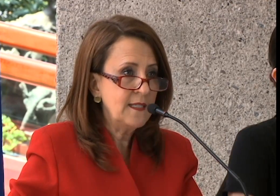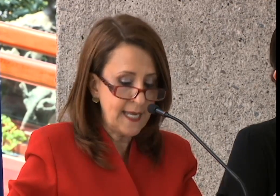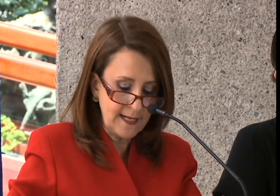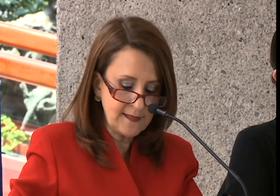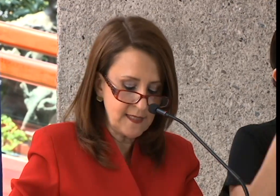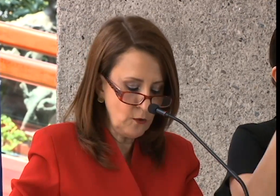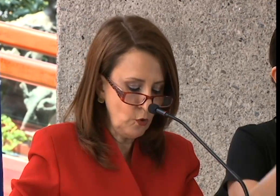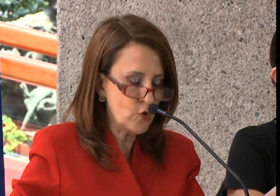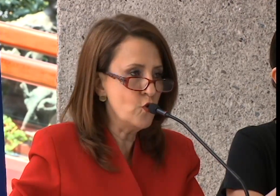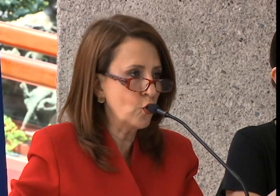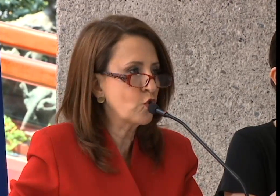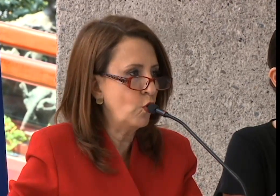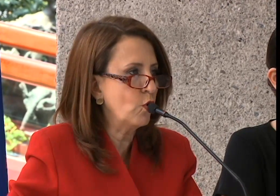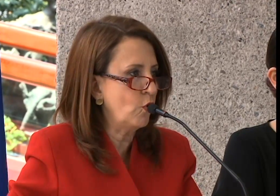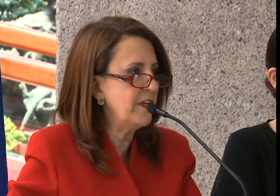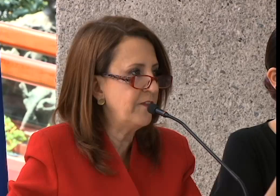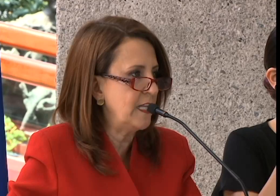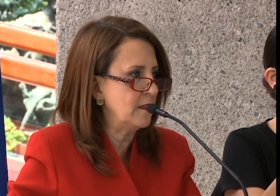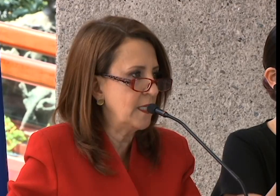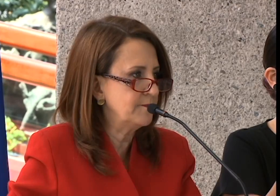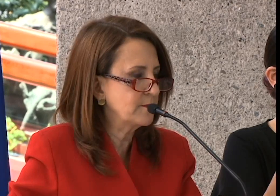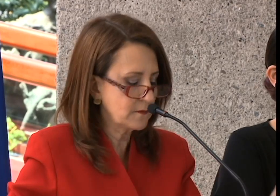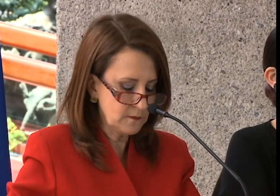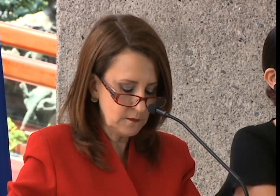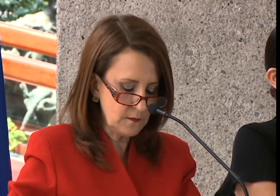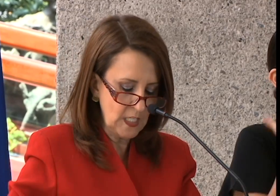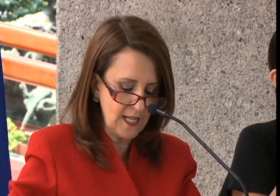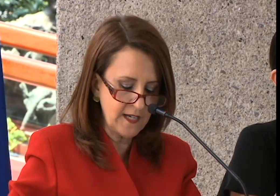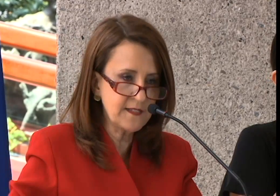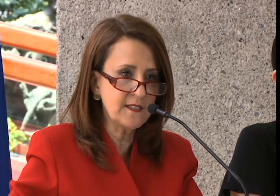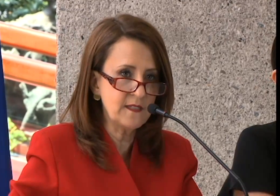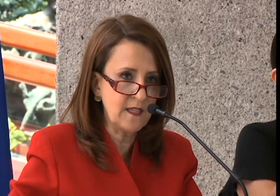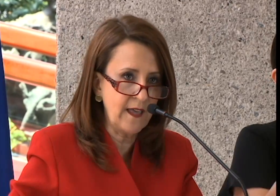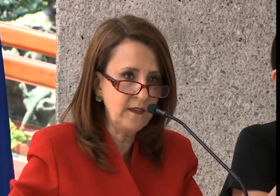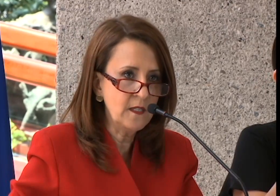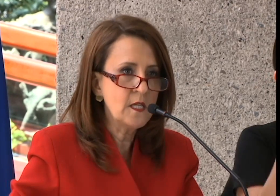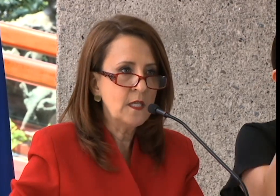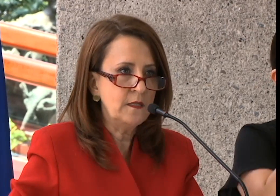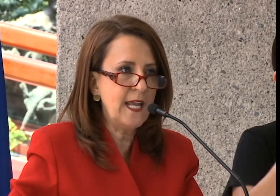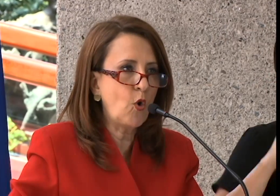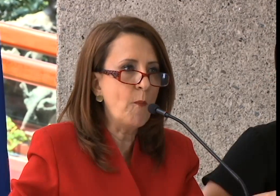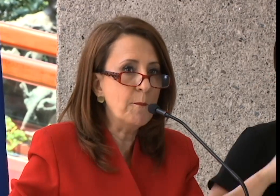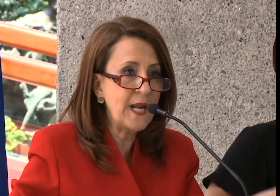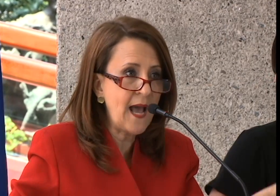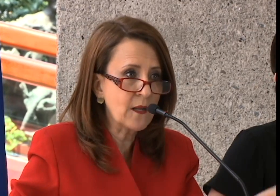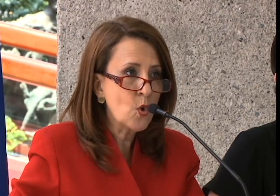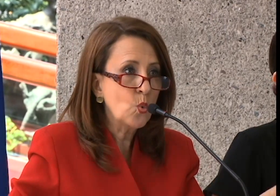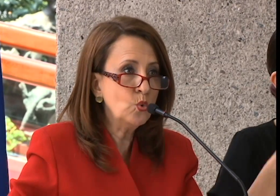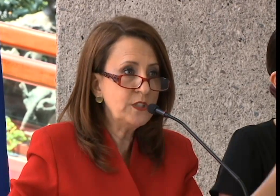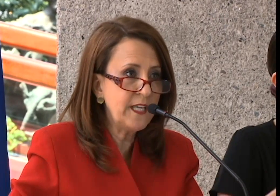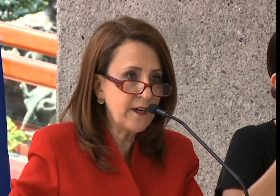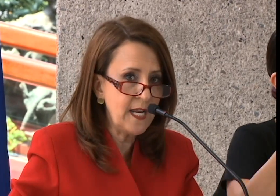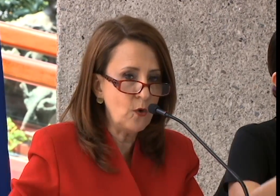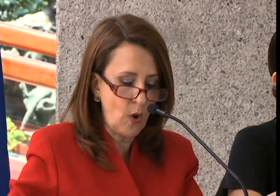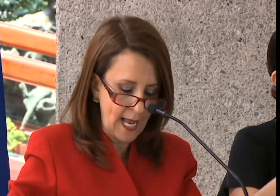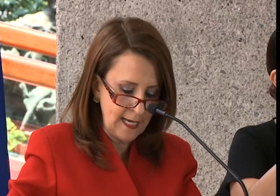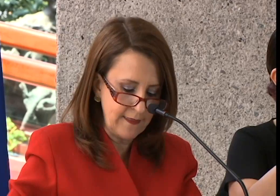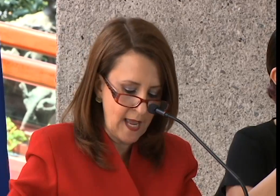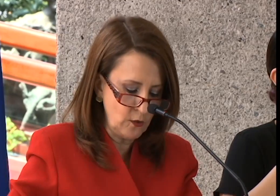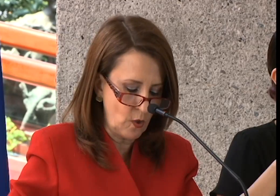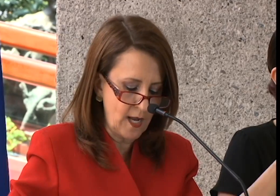meta que el destino nos colocó de frente. La necesidad de comprar un